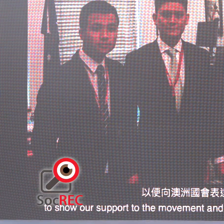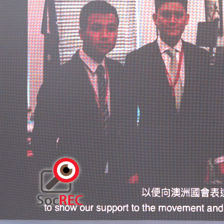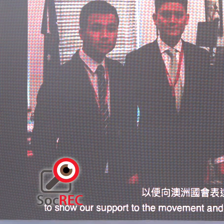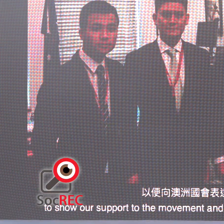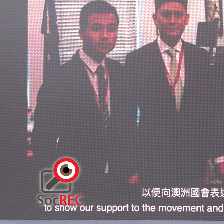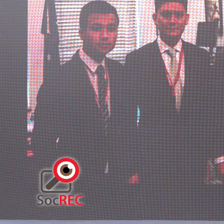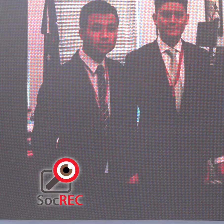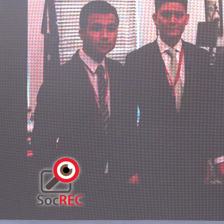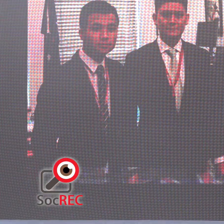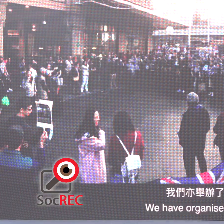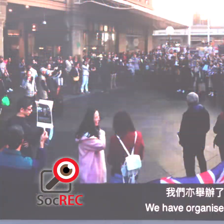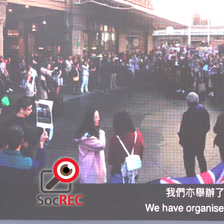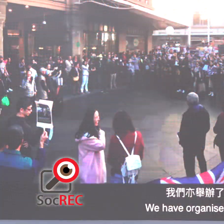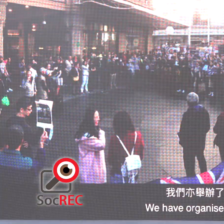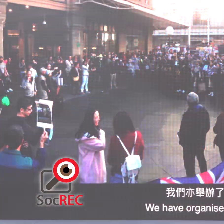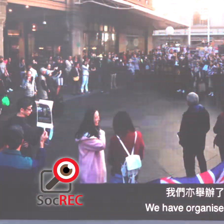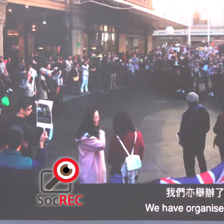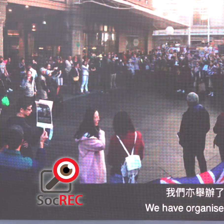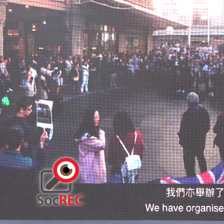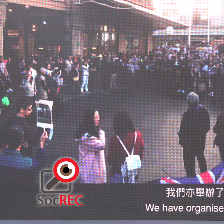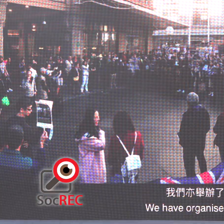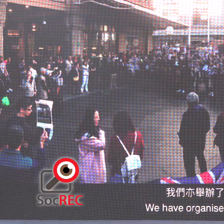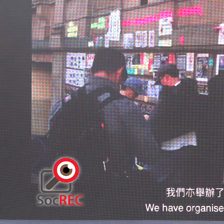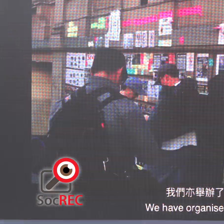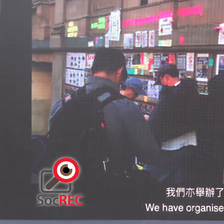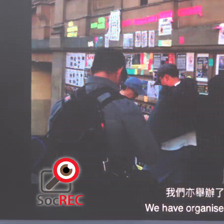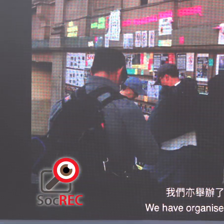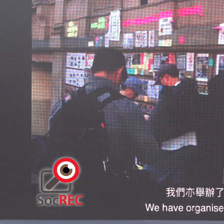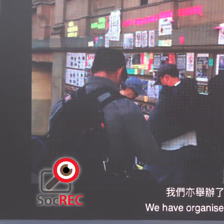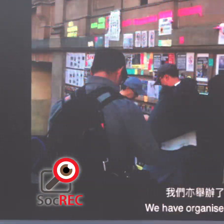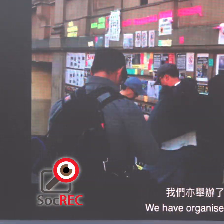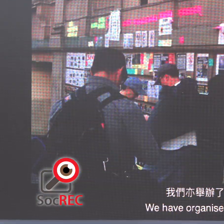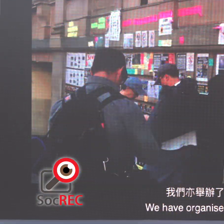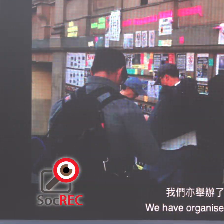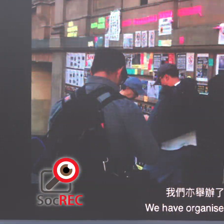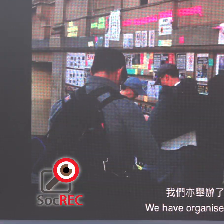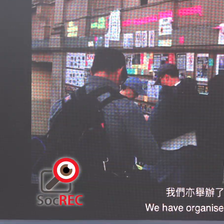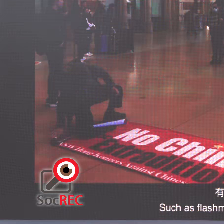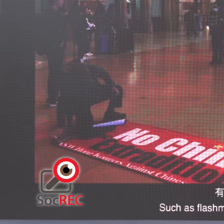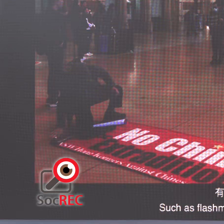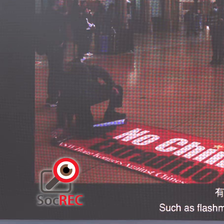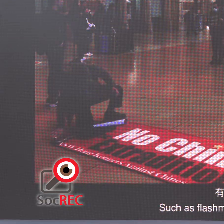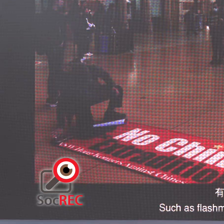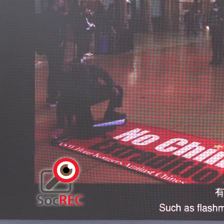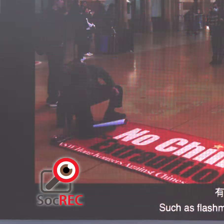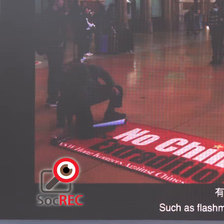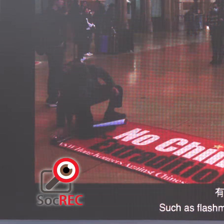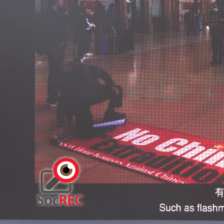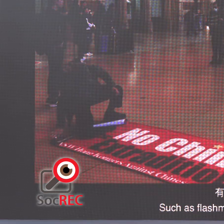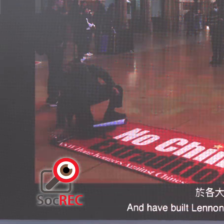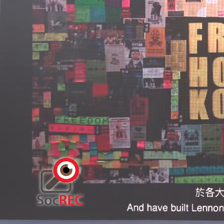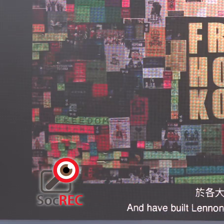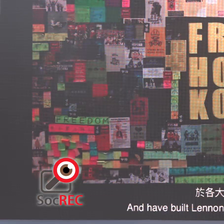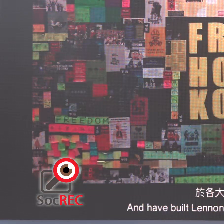同支持。我哋亦舉辦咗大大小小唔同嘅活動。有車站快